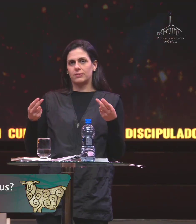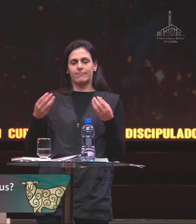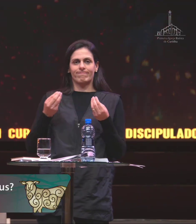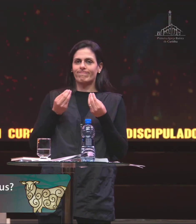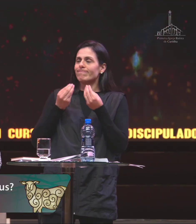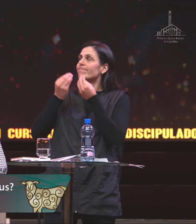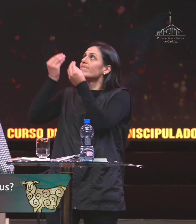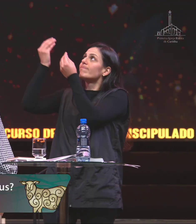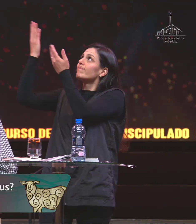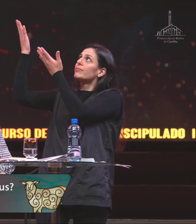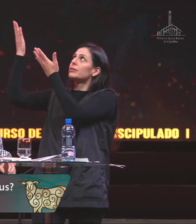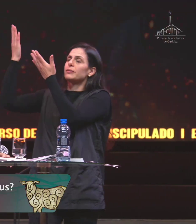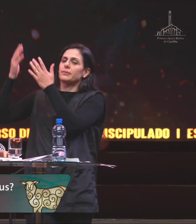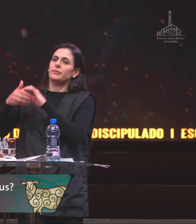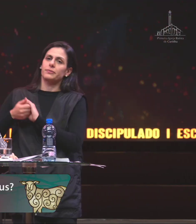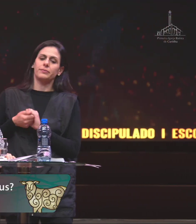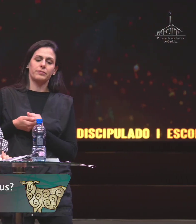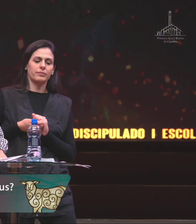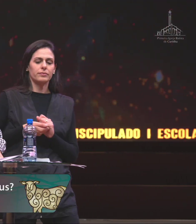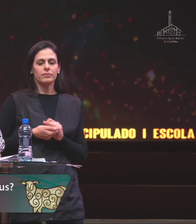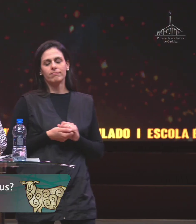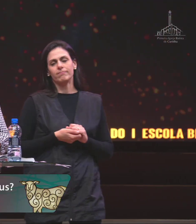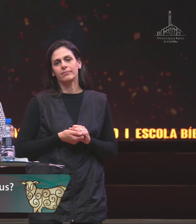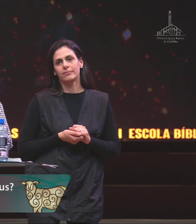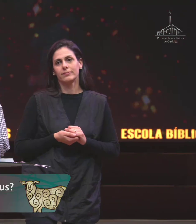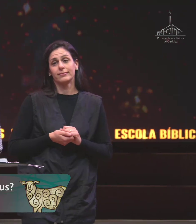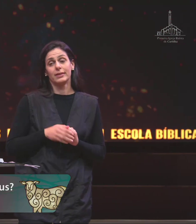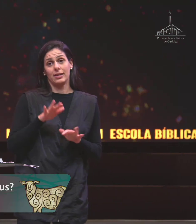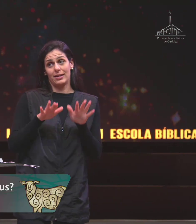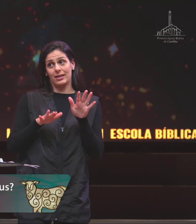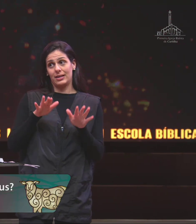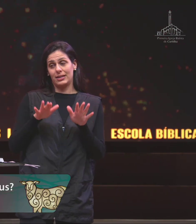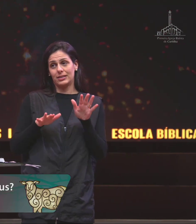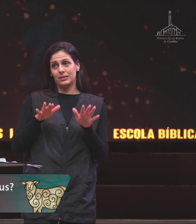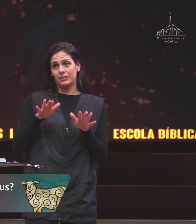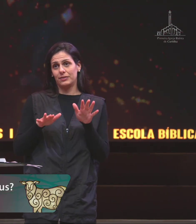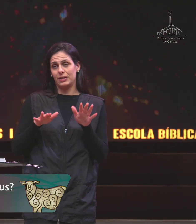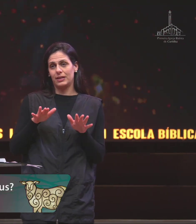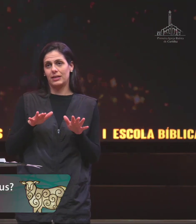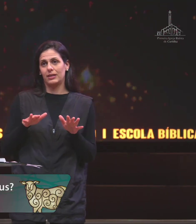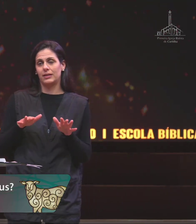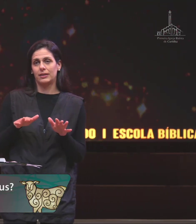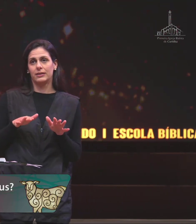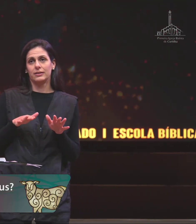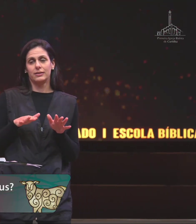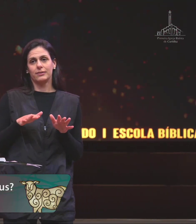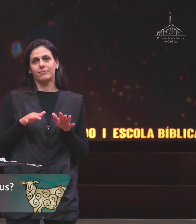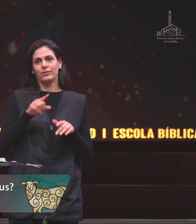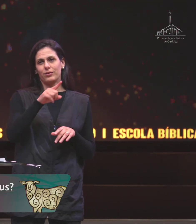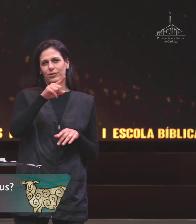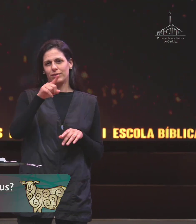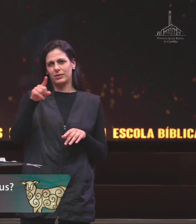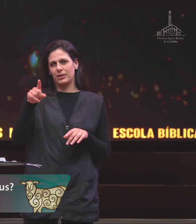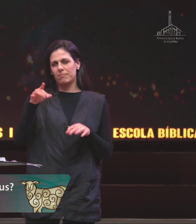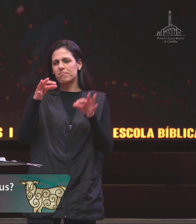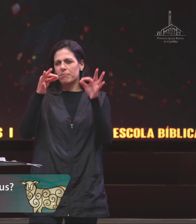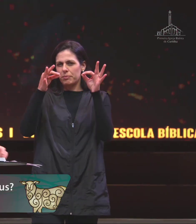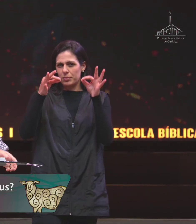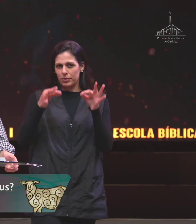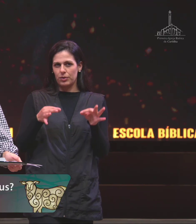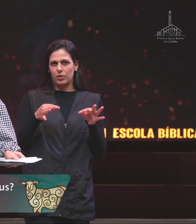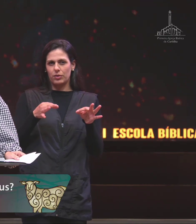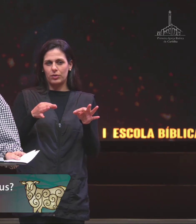te rondando, Deus está te ensinando, colocando pessoas na sua vida para que você entregue essa situação, para que